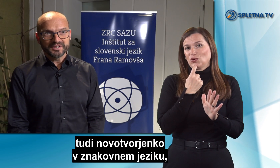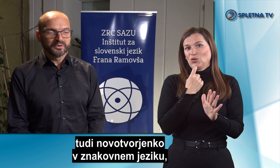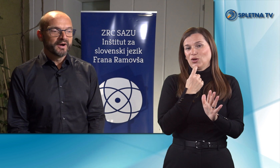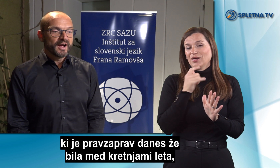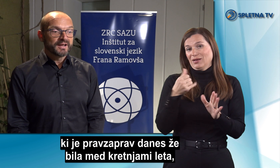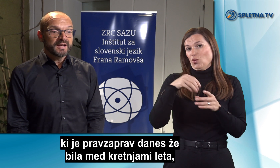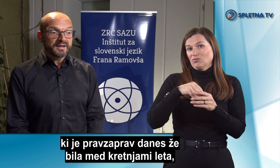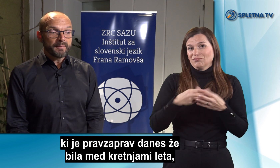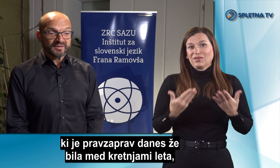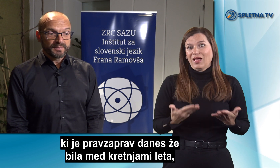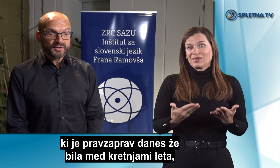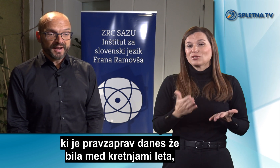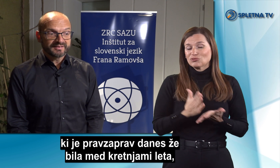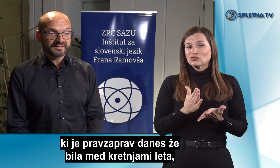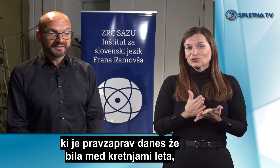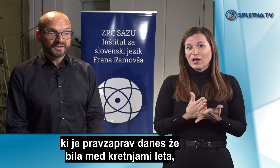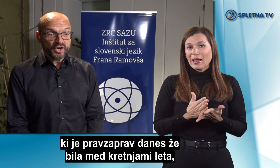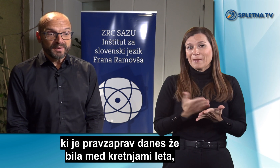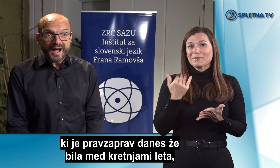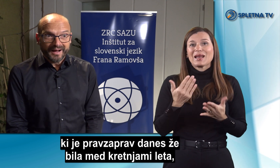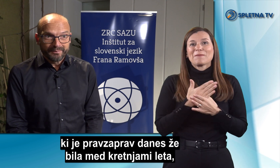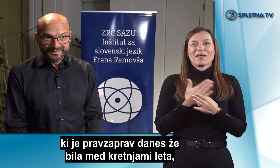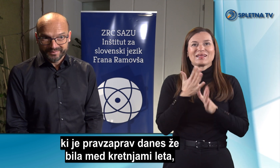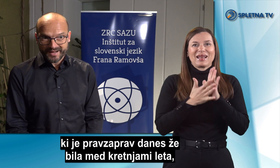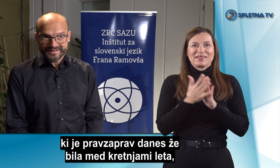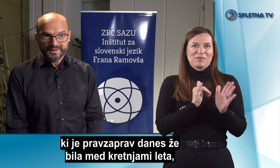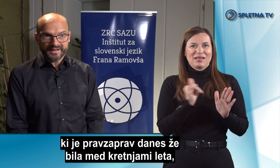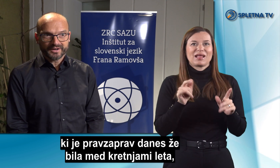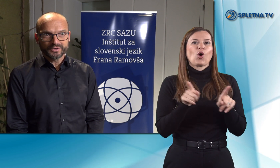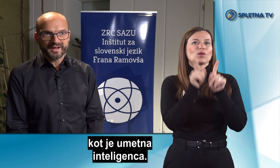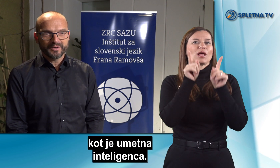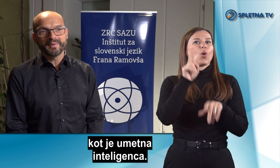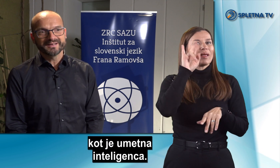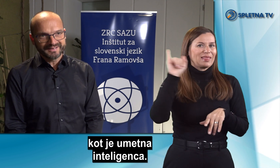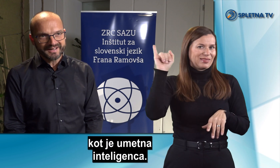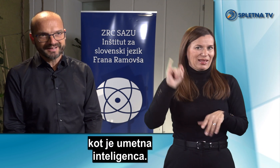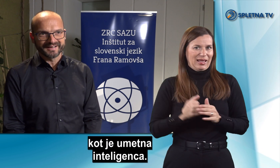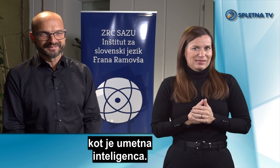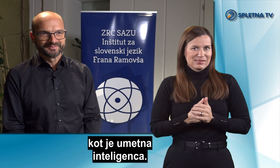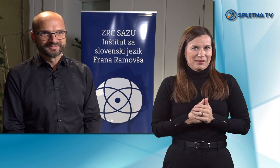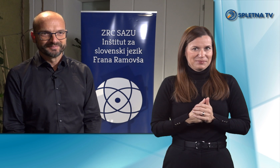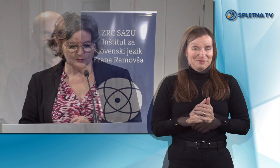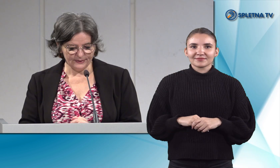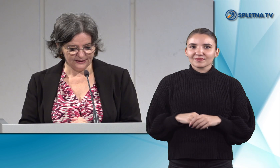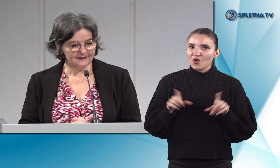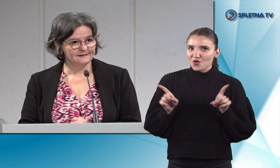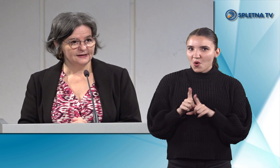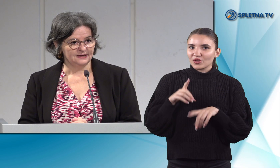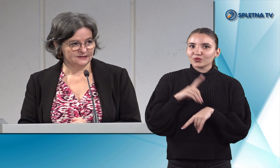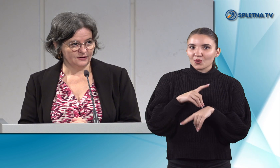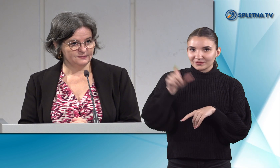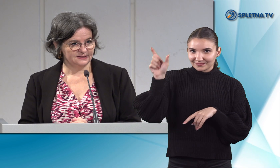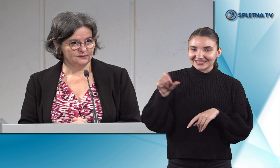znakovnem jeziku, ki je pravzaprav danes že bila med kretnimi leta, kot je umetna inteligenca. Kot